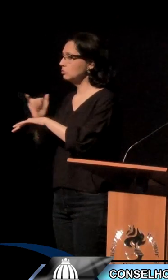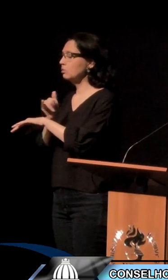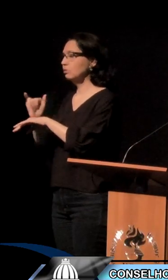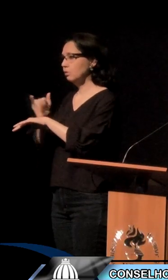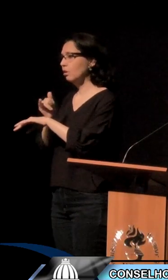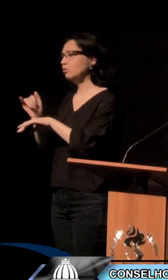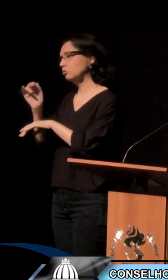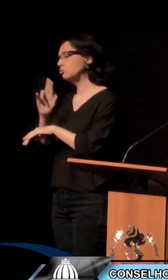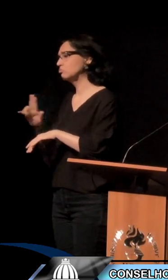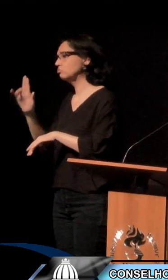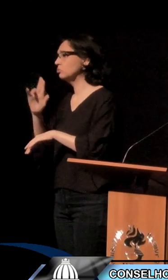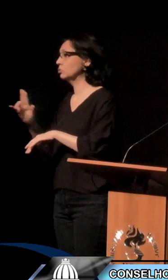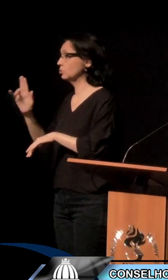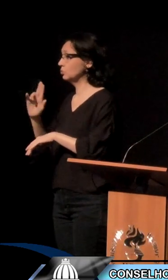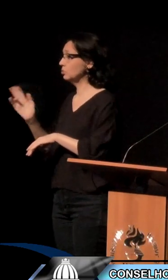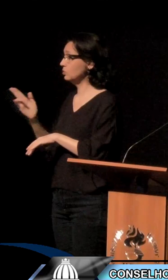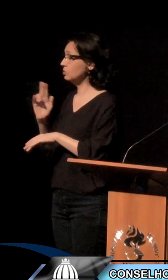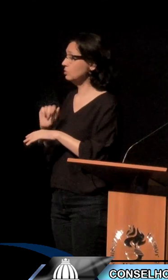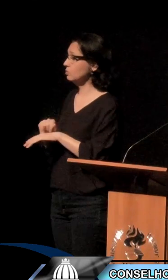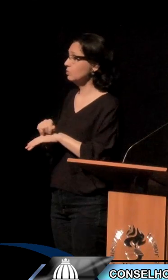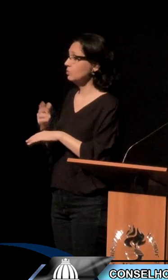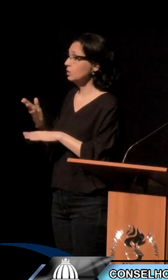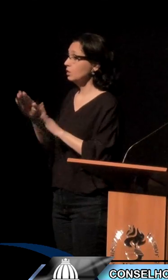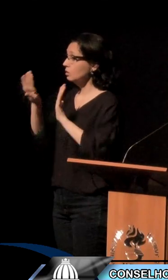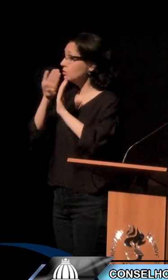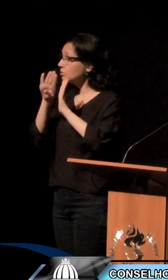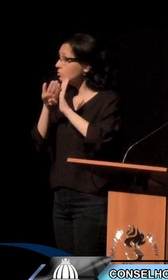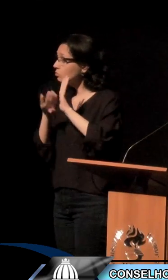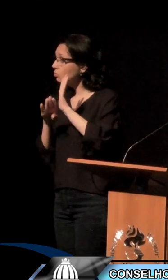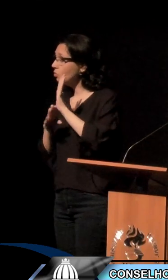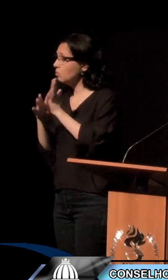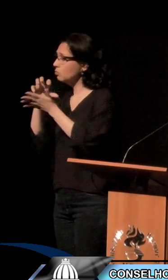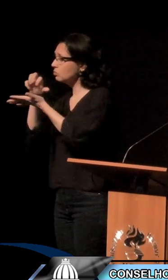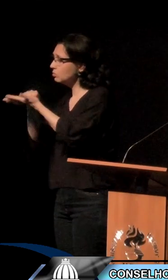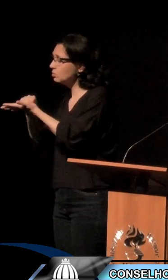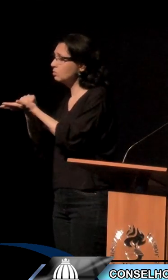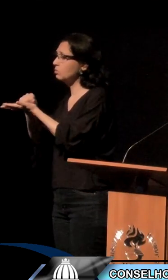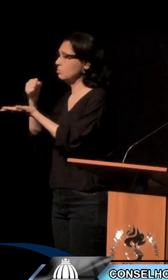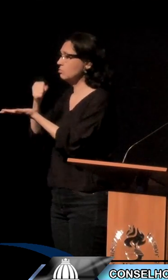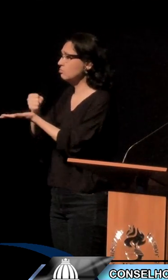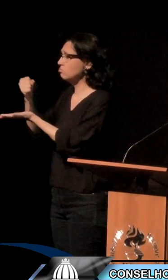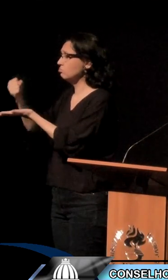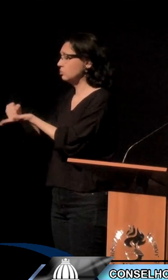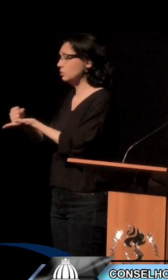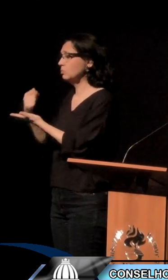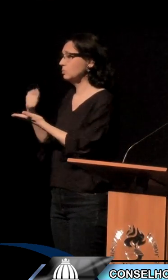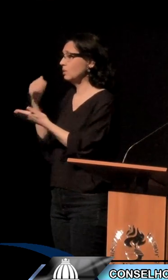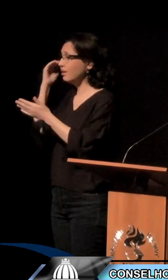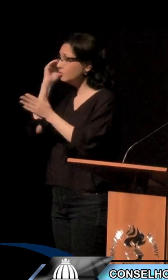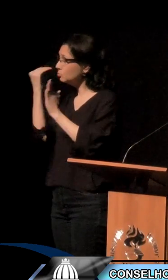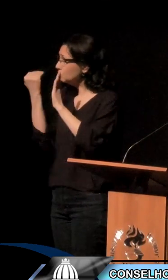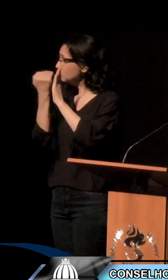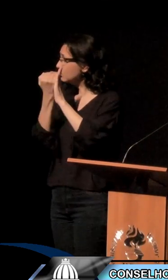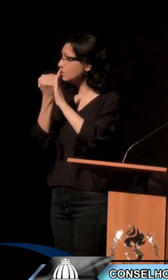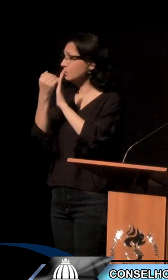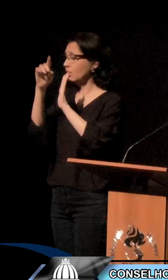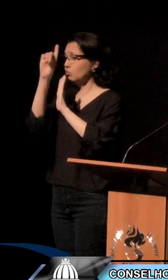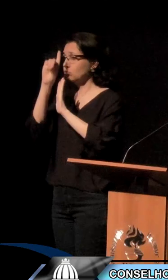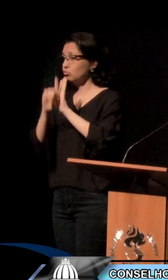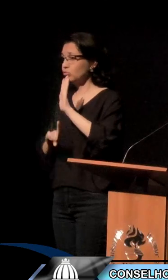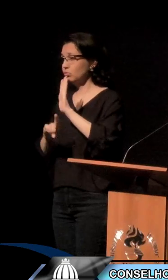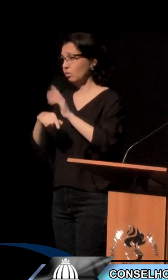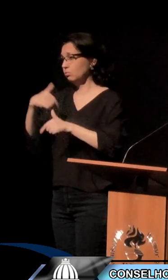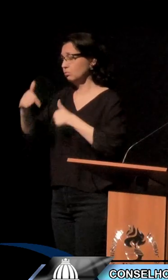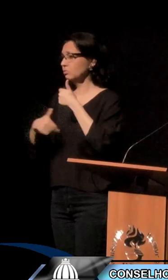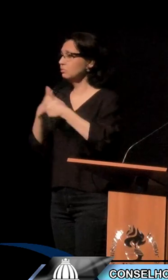é que essas formas de contratação respeitem os direitos trabalhistas né enfim porque também a gente sabe principalmente